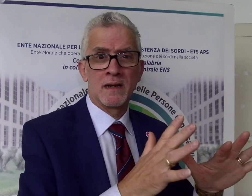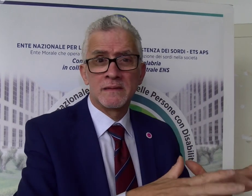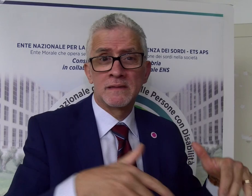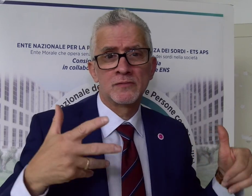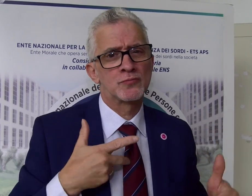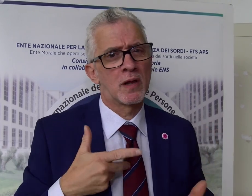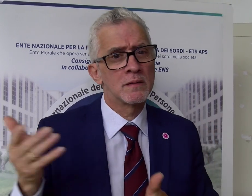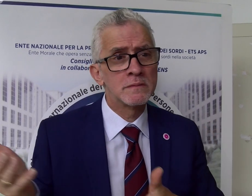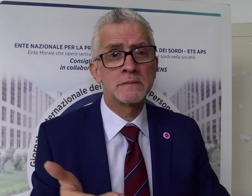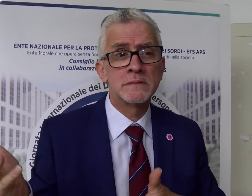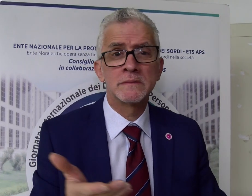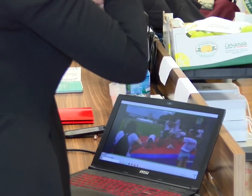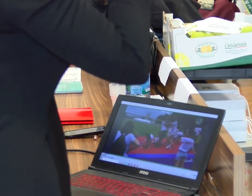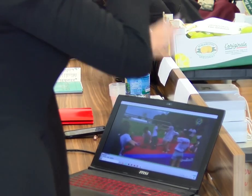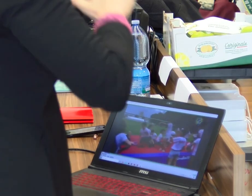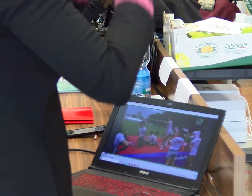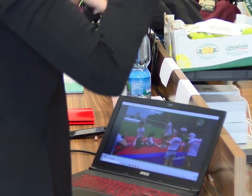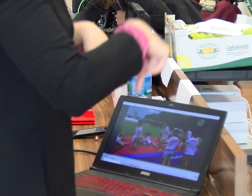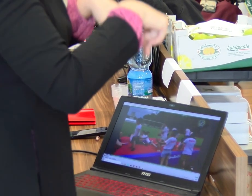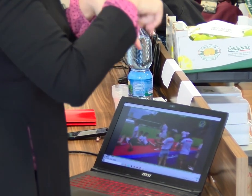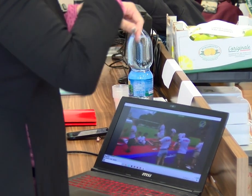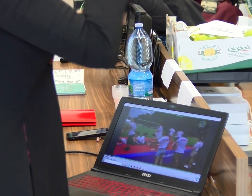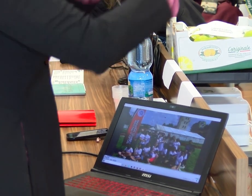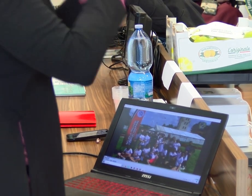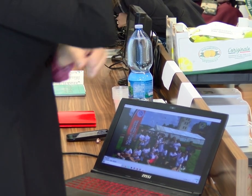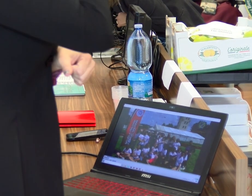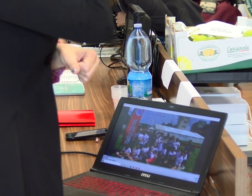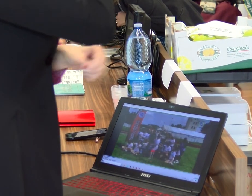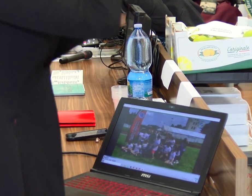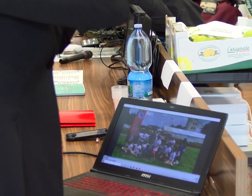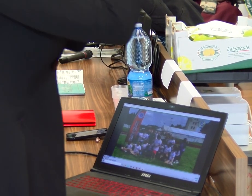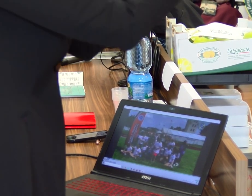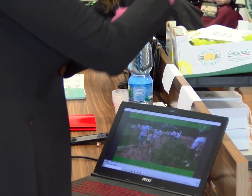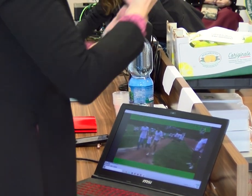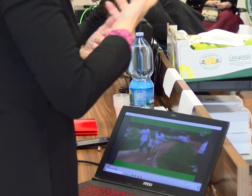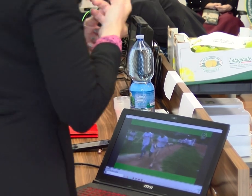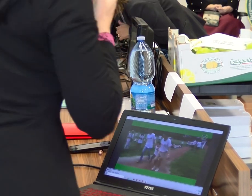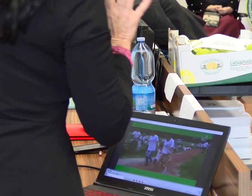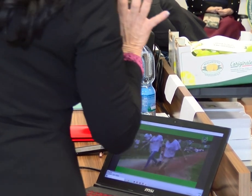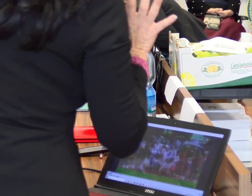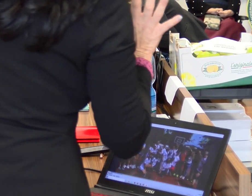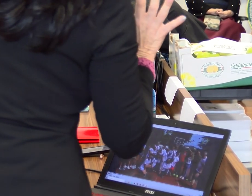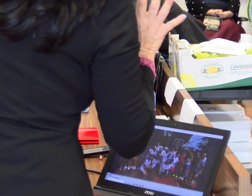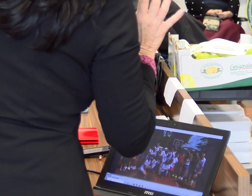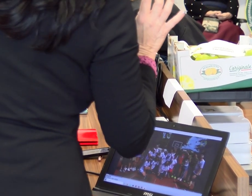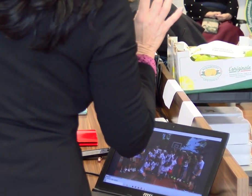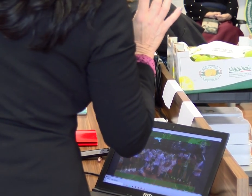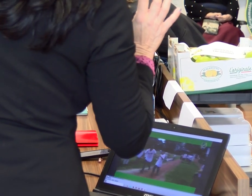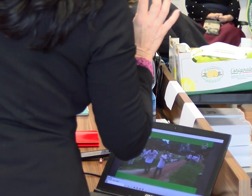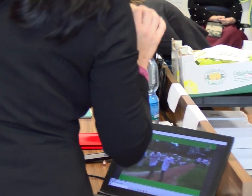delle dei diritti delle persone con disabilità che si celebra ogni anno il 3 dicembre abbiamo ricevuto anche un un prestigioso